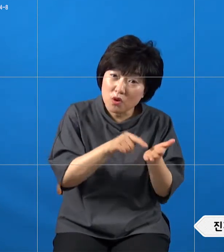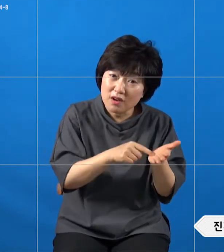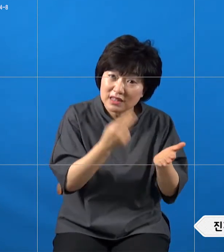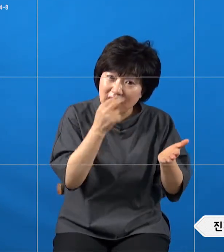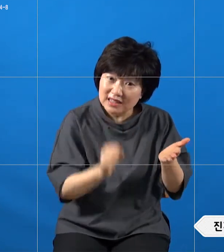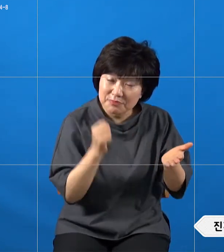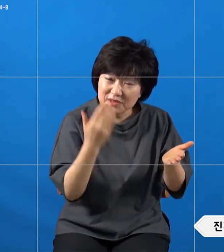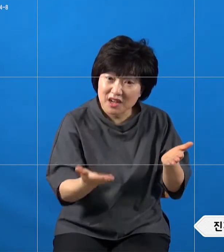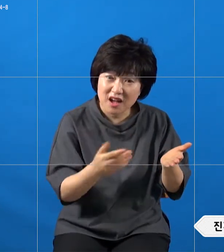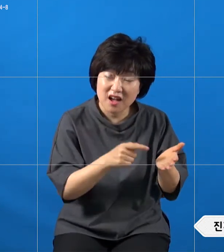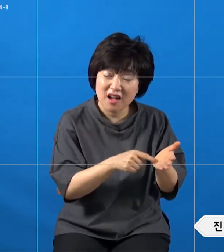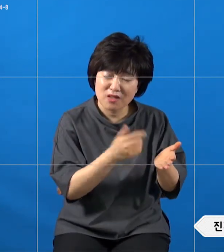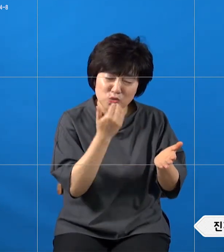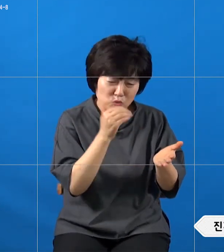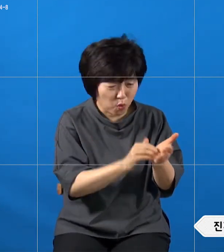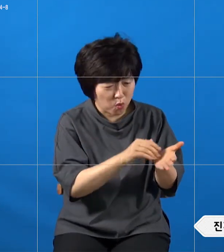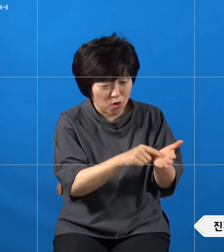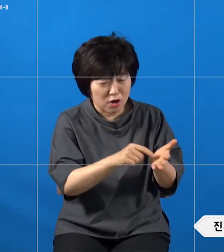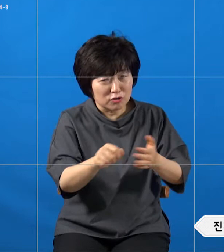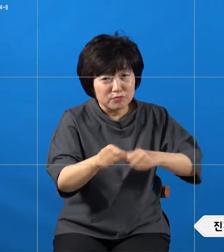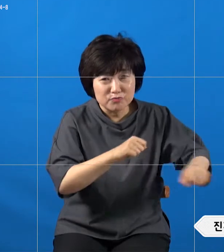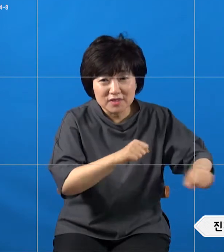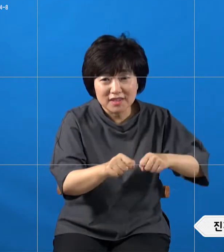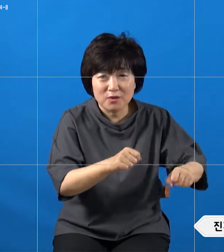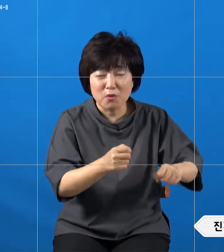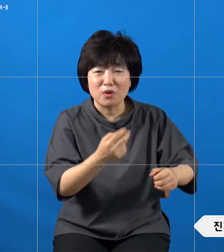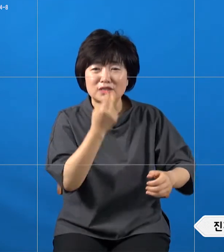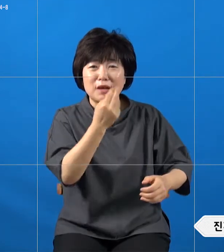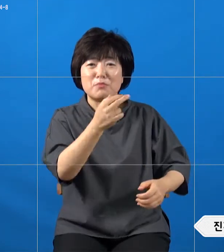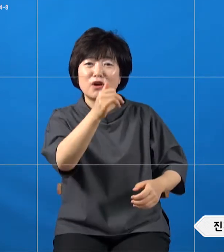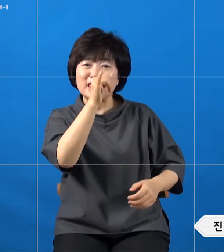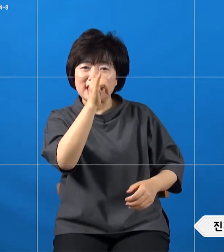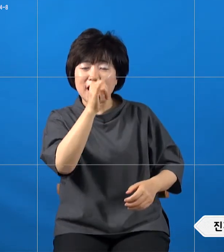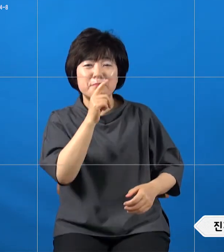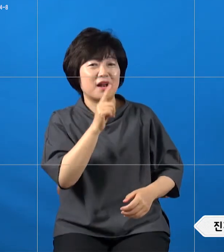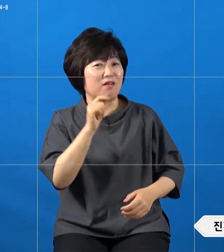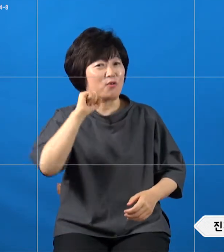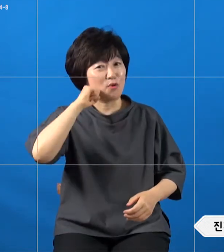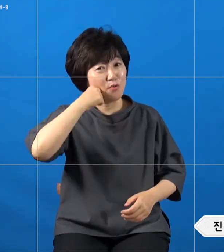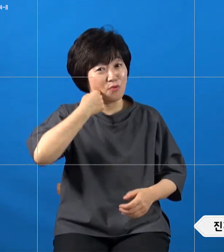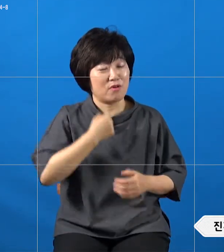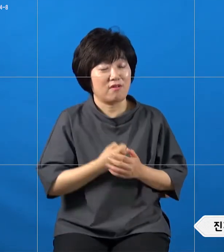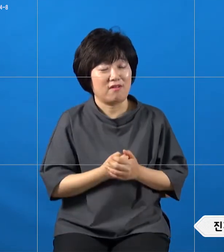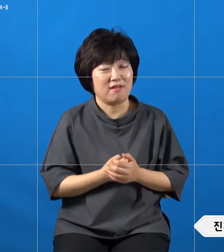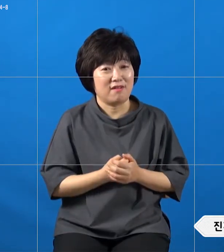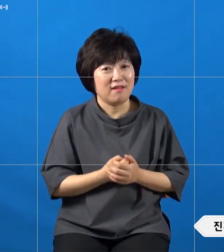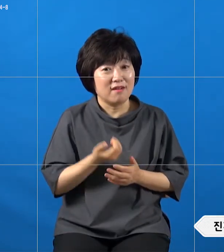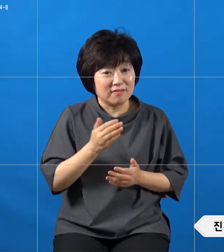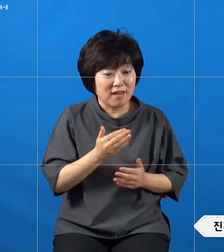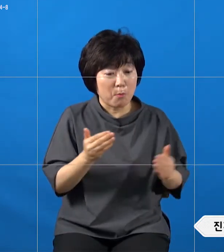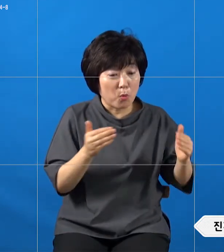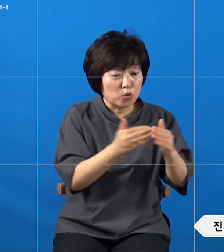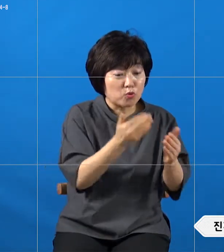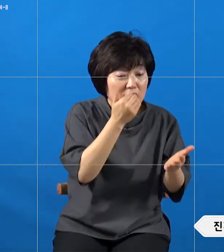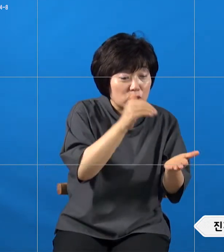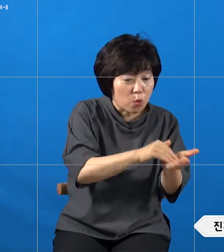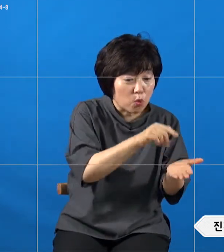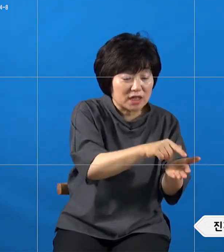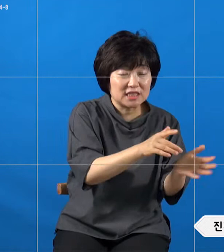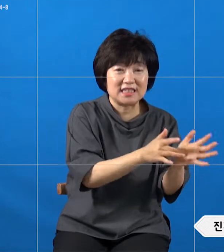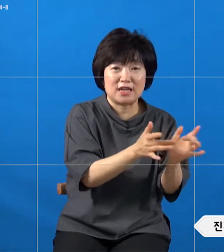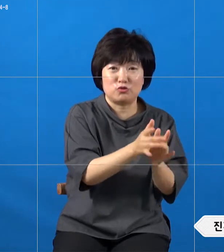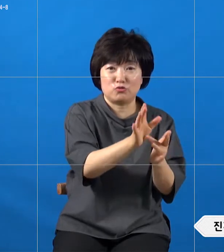생명이 없습니다. 돌이 움직이고 생명이 있다고 이야기할 수 없습니다. 그런데 모퉁이 돌이신